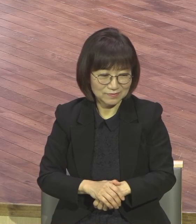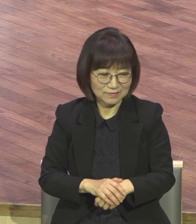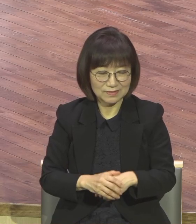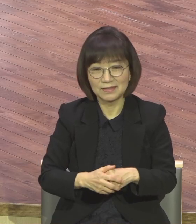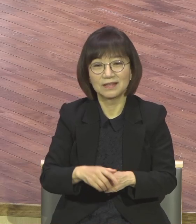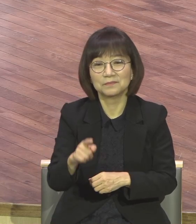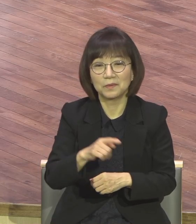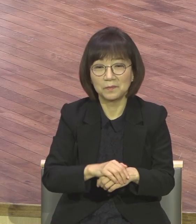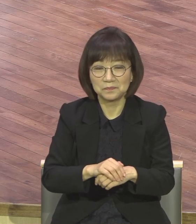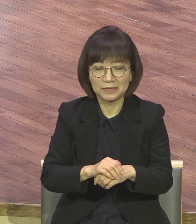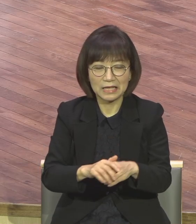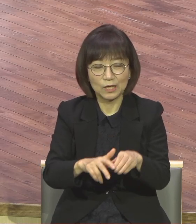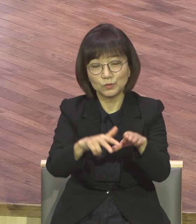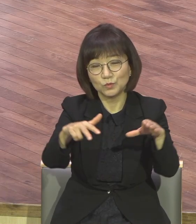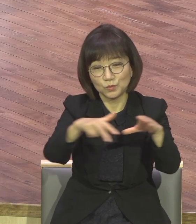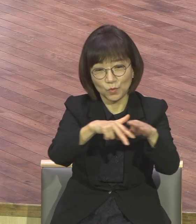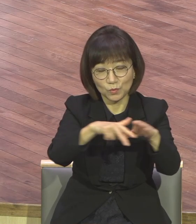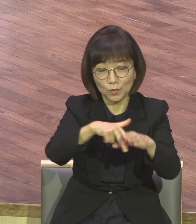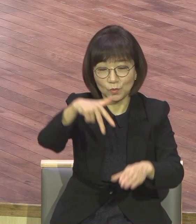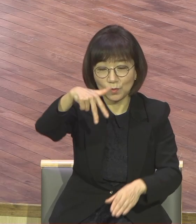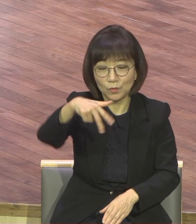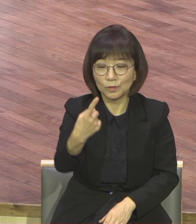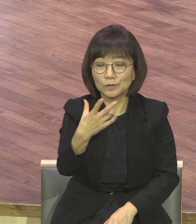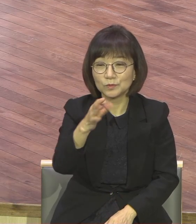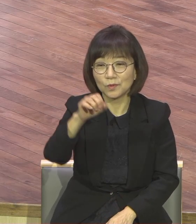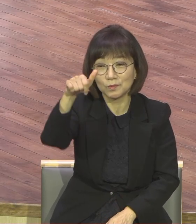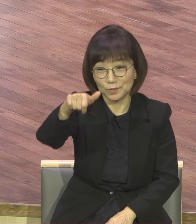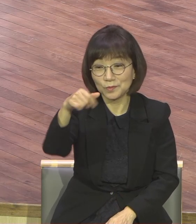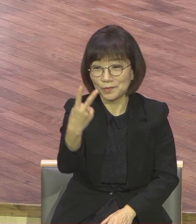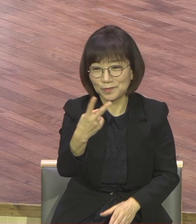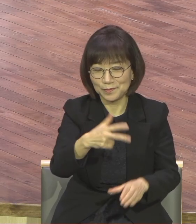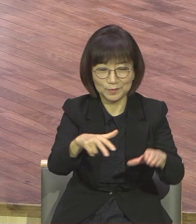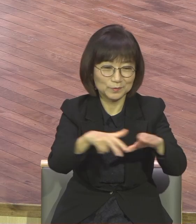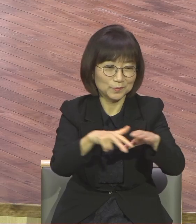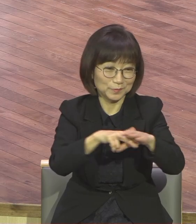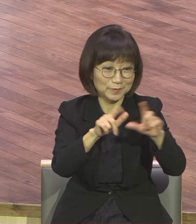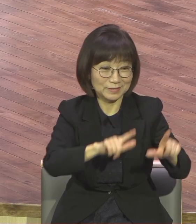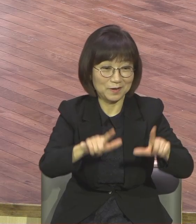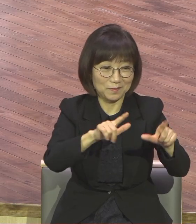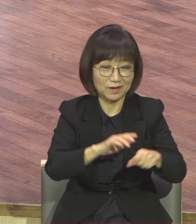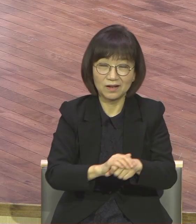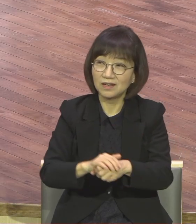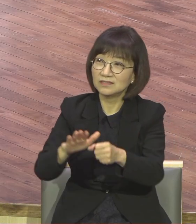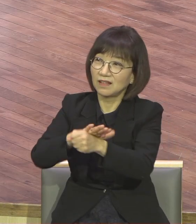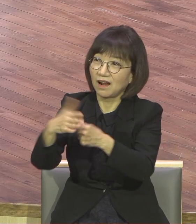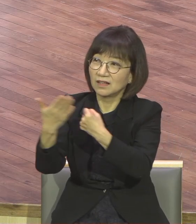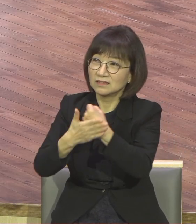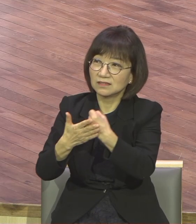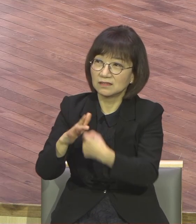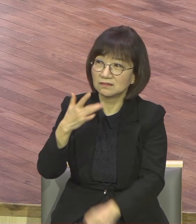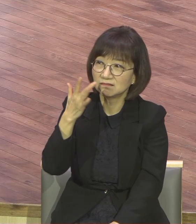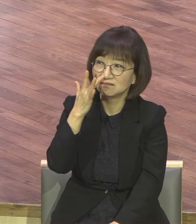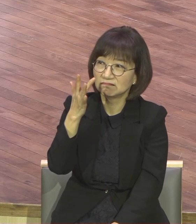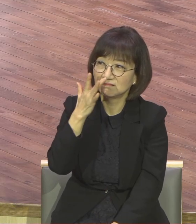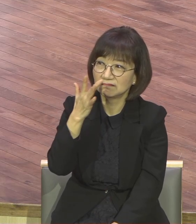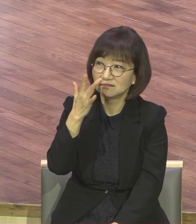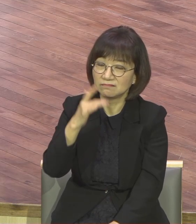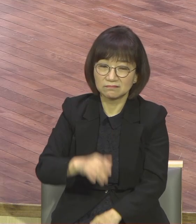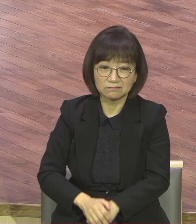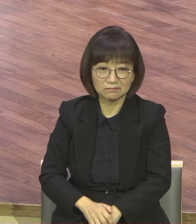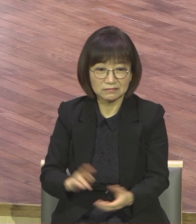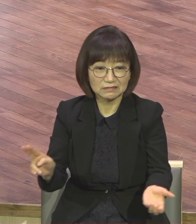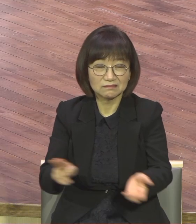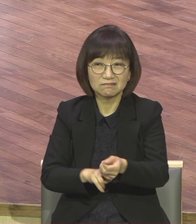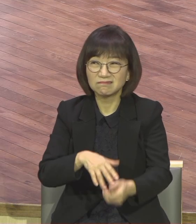기독교 종교생활이라고 그래요. 종교생활하고 있어. 아무 감각이 없어. 감동도 없고 체험도 없고.